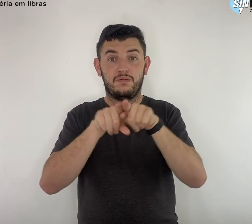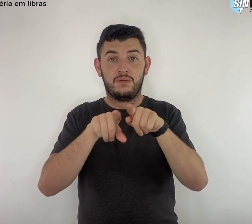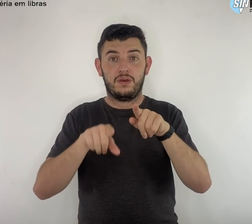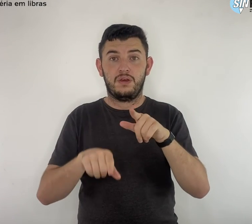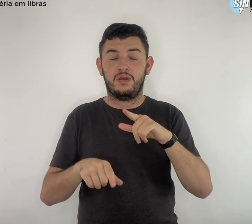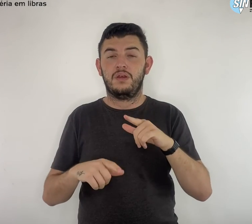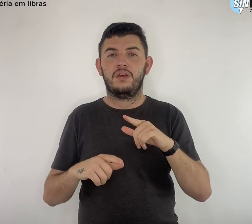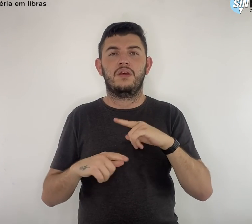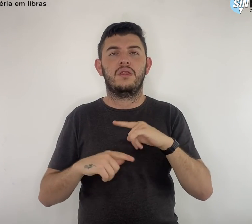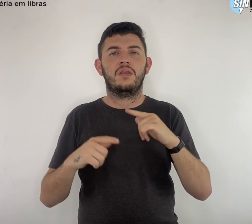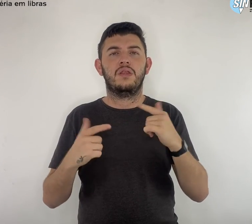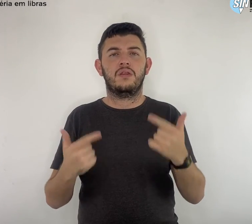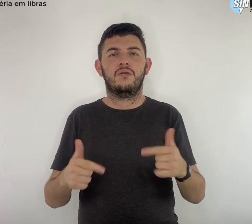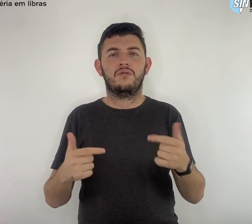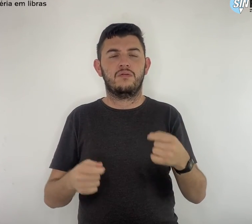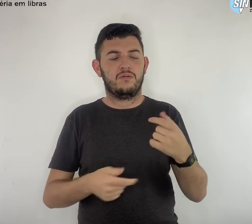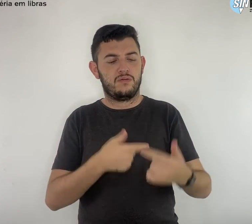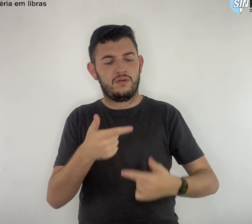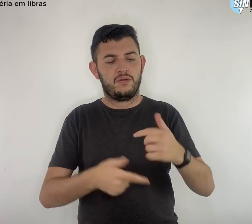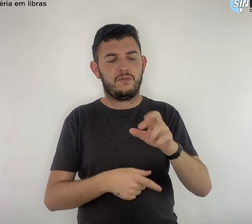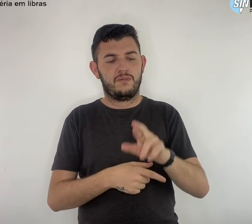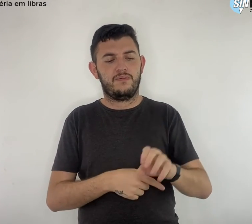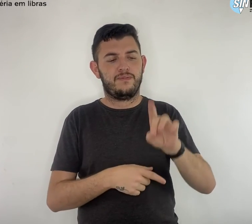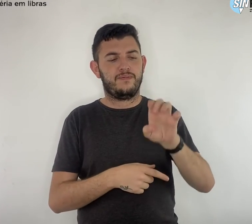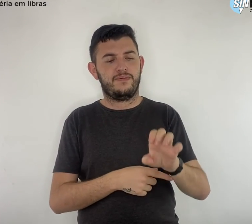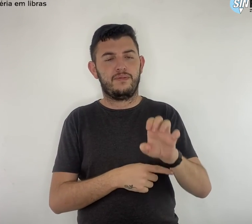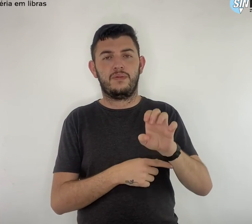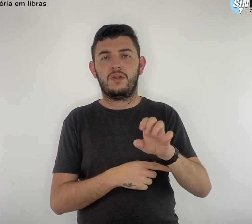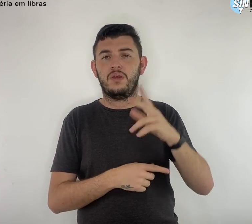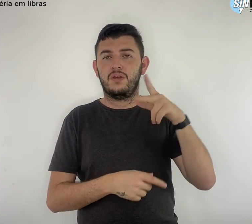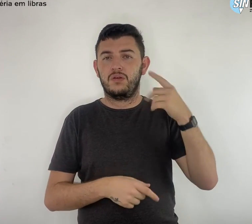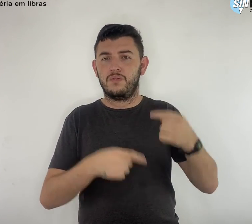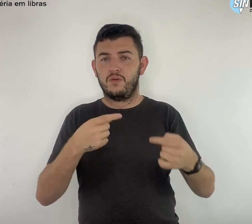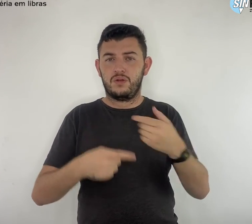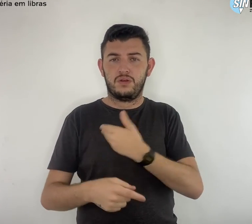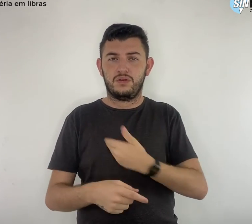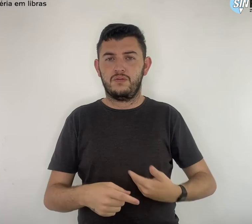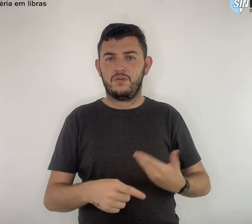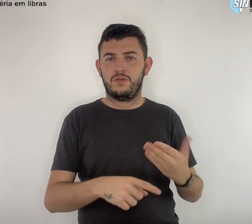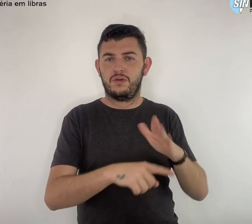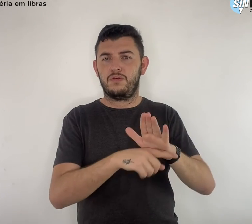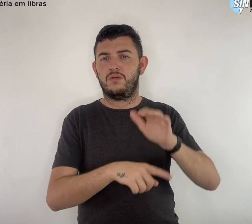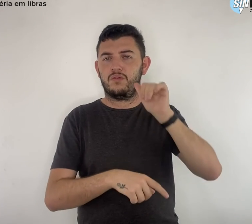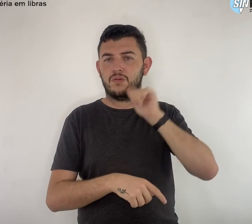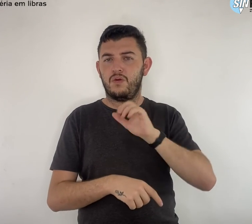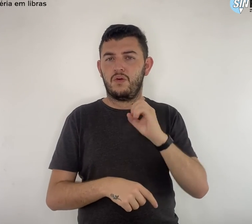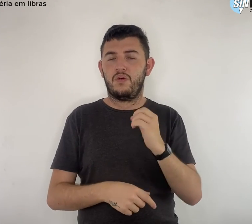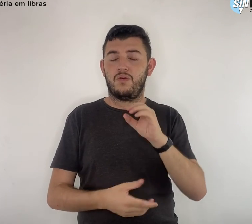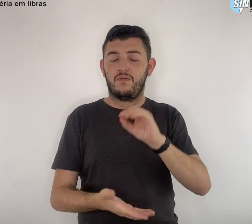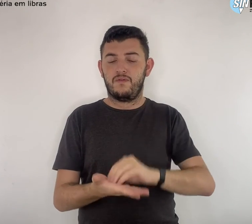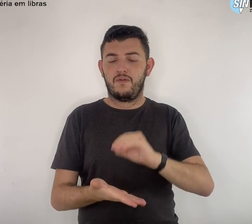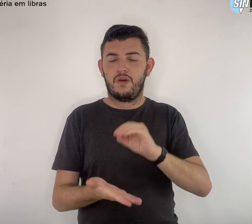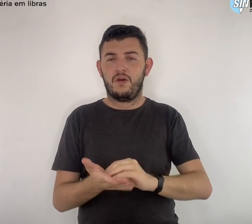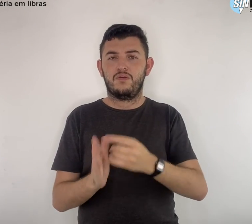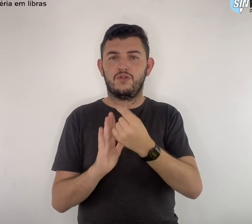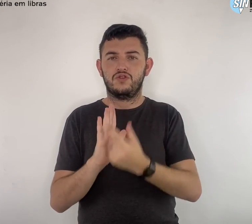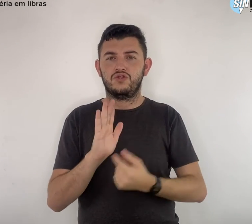que, para além da inexistência do trabalho em rede das políticas públicas, da ausência